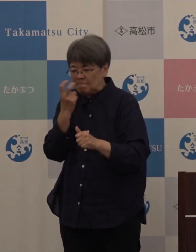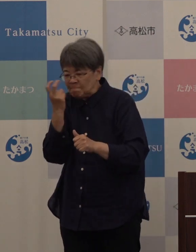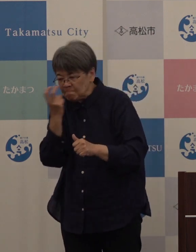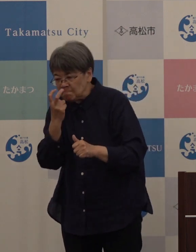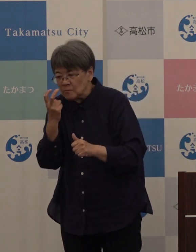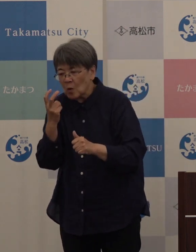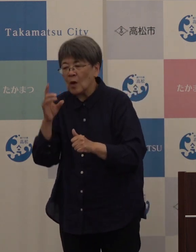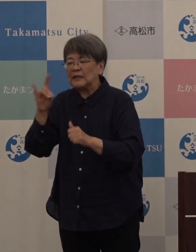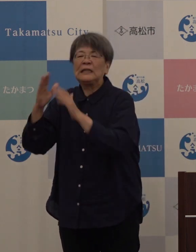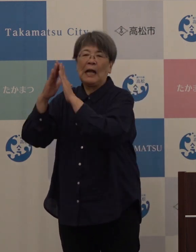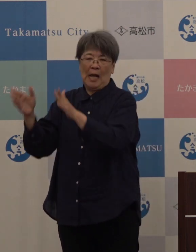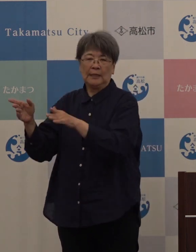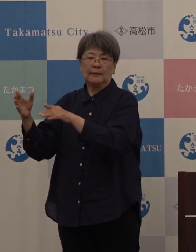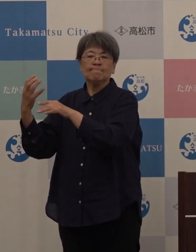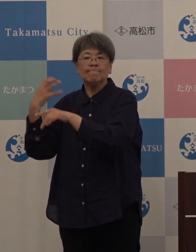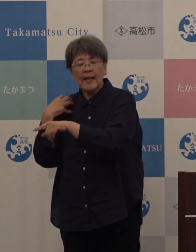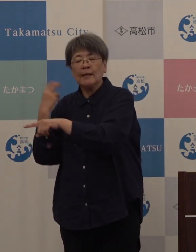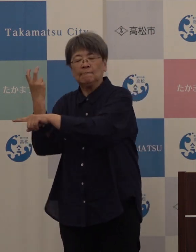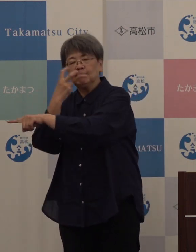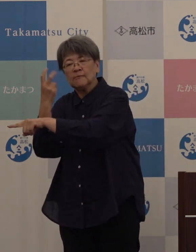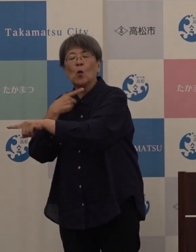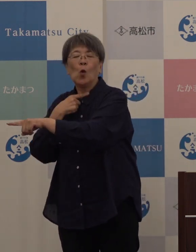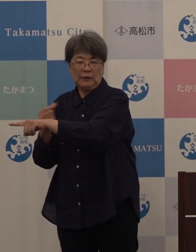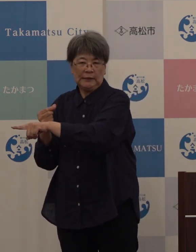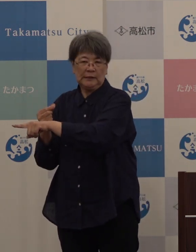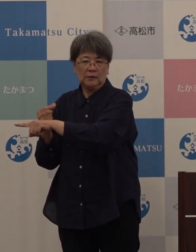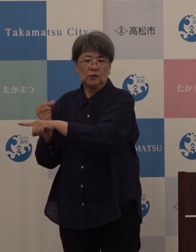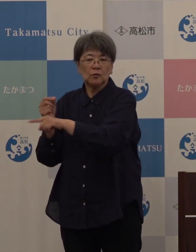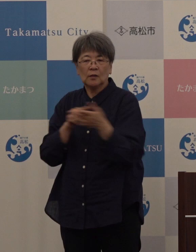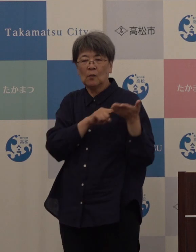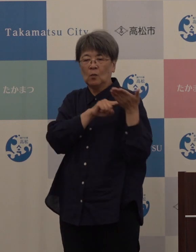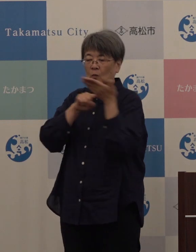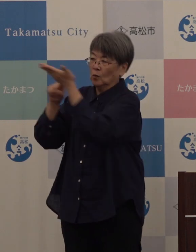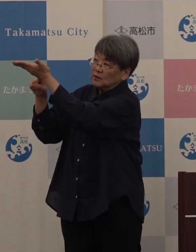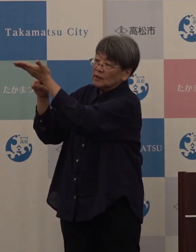ほしいということで申し入れを行ったということでございます。